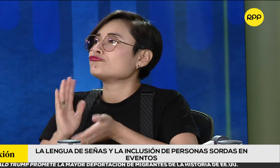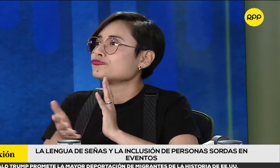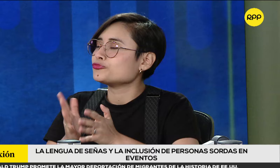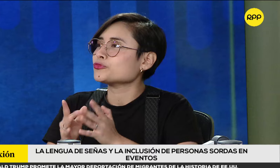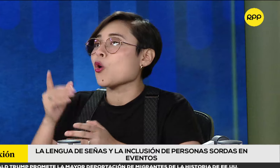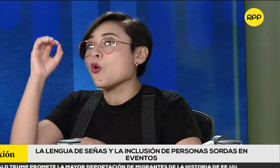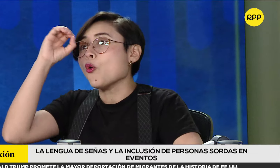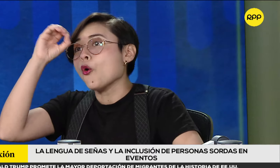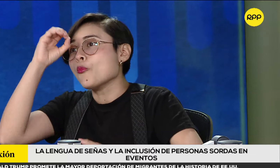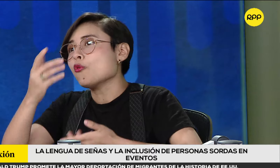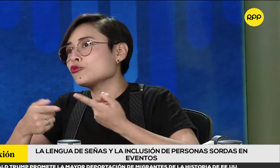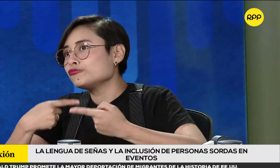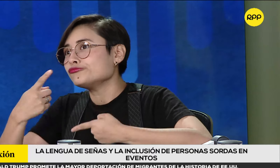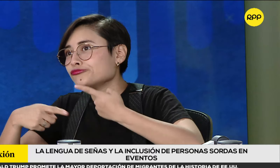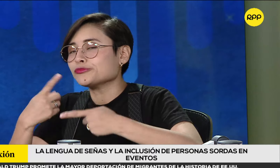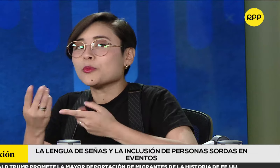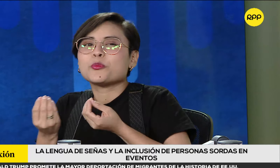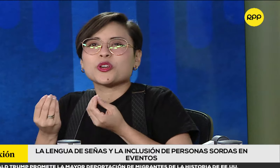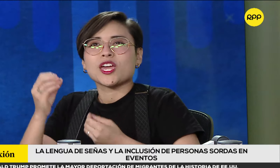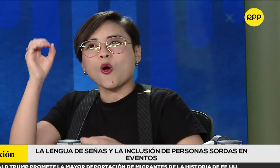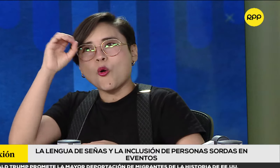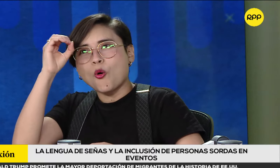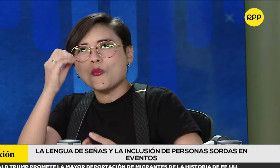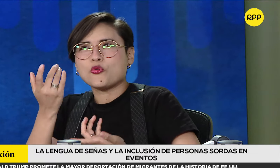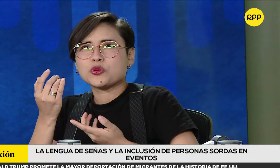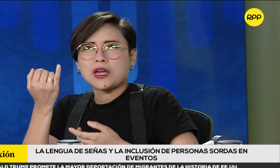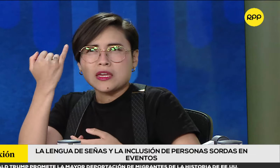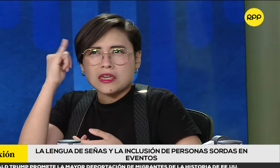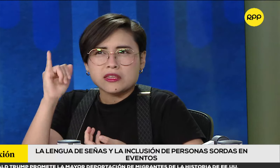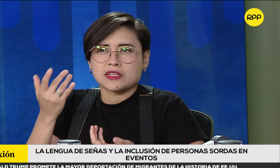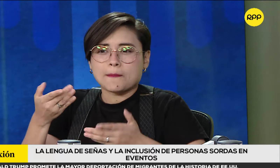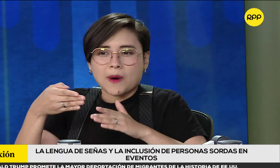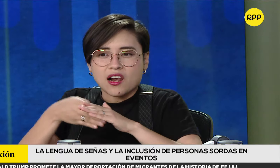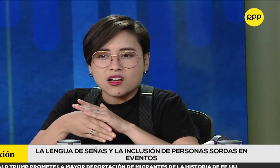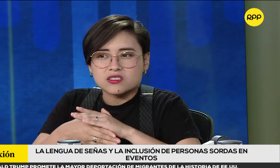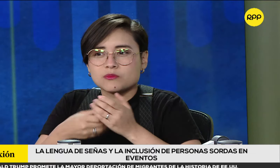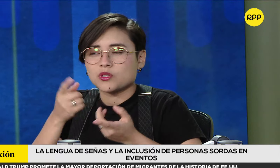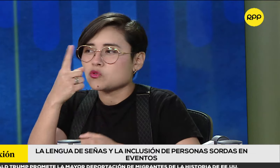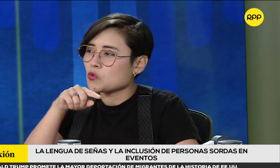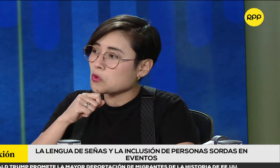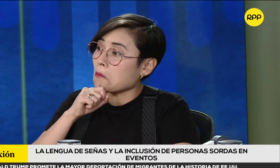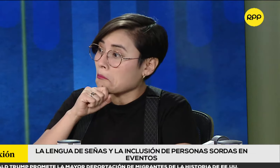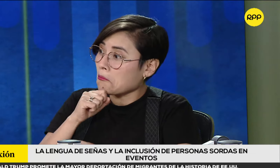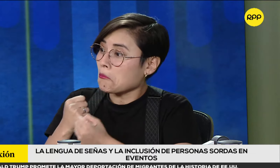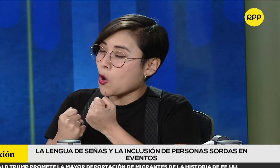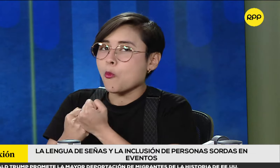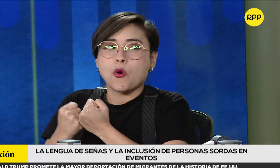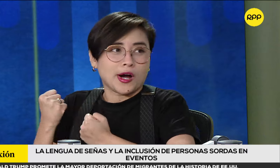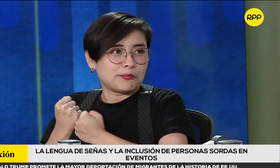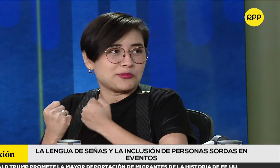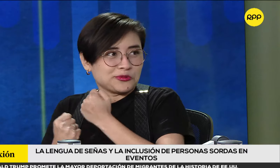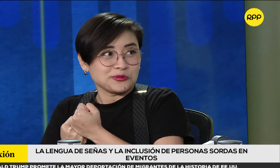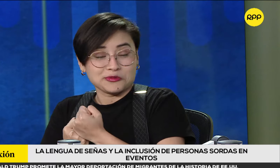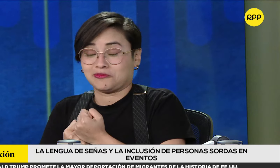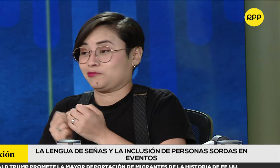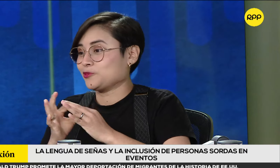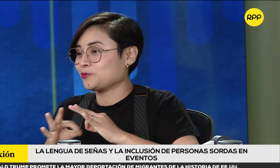personas oyentes, que también son intérpretes conmigo, veníamos trabajando toda la poesía de las canciones para luego dar accesibilidad en estos